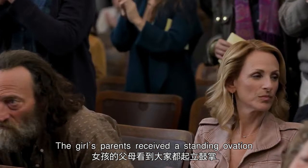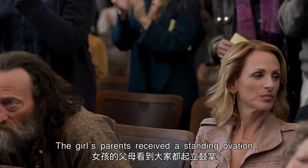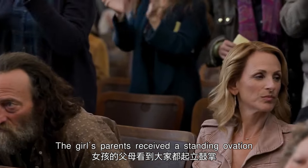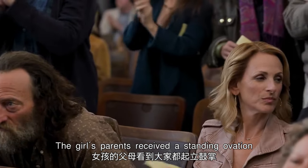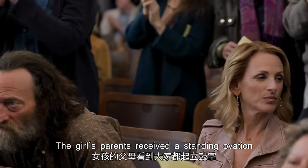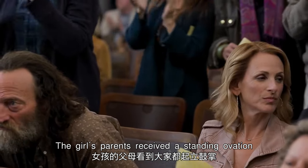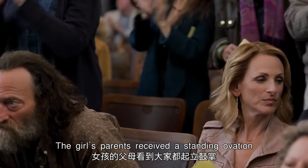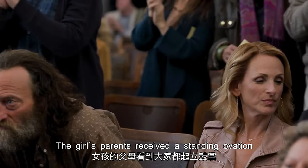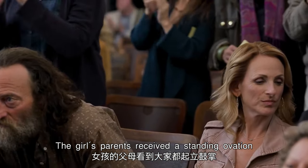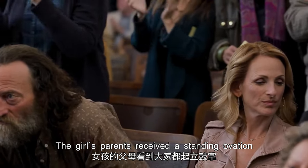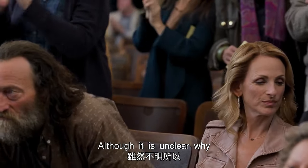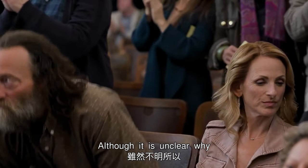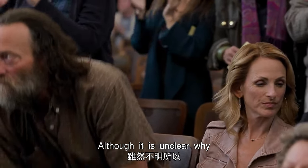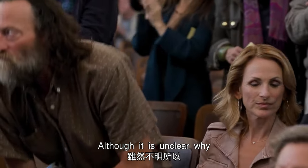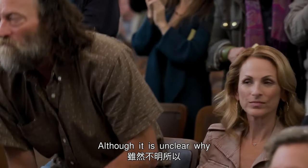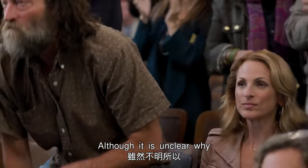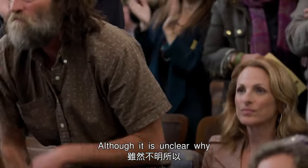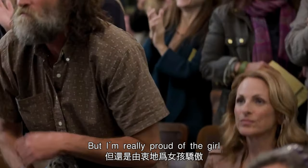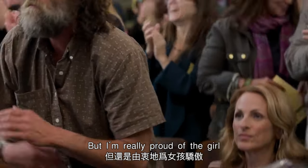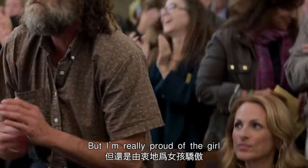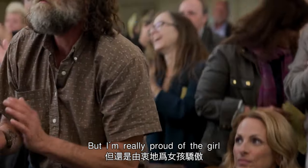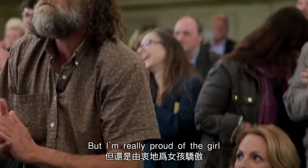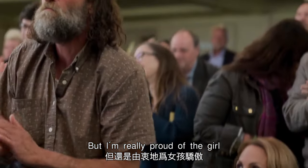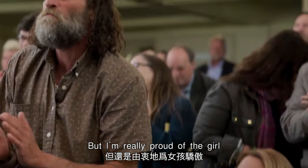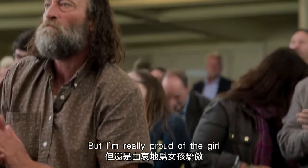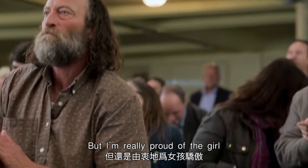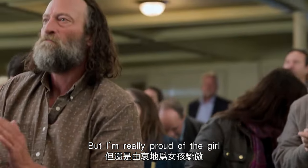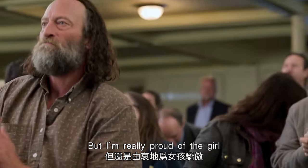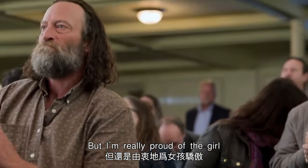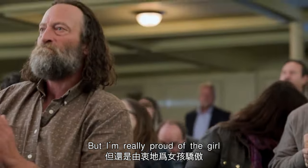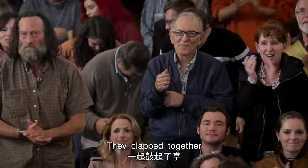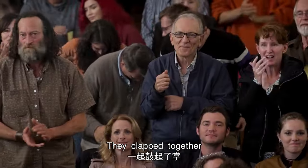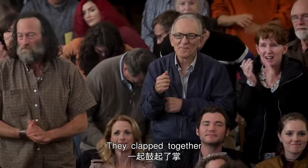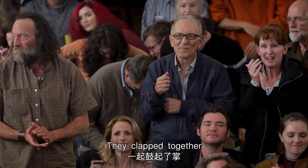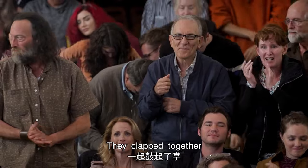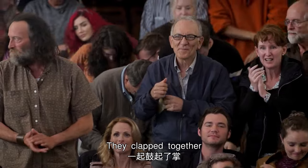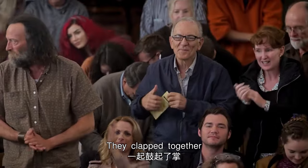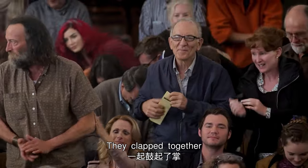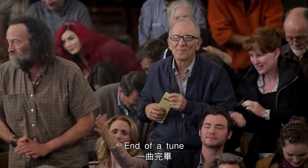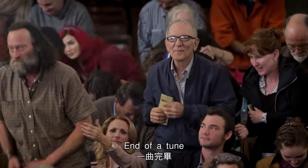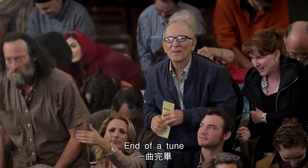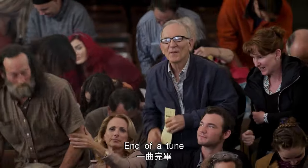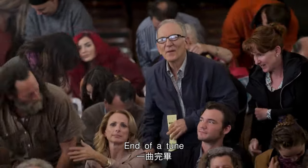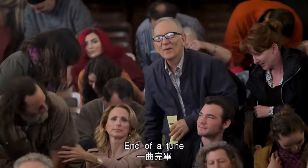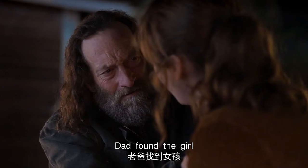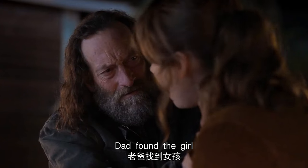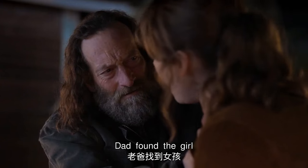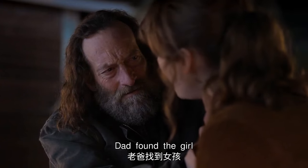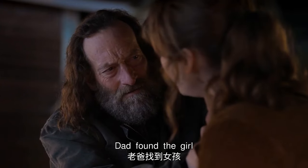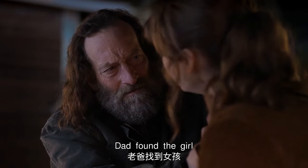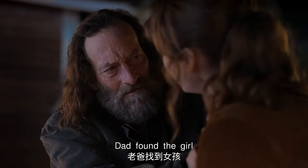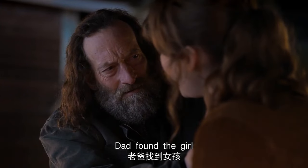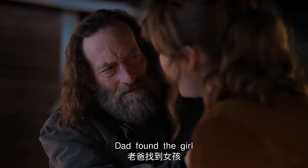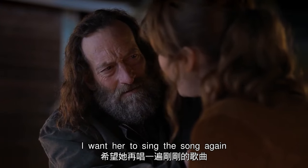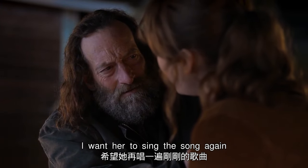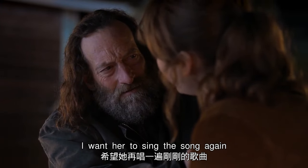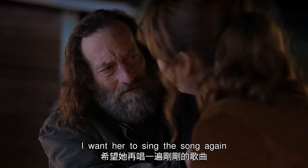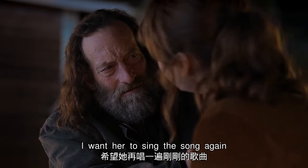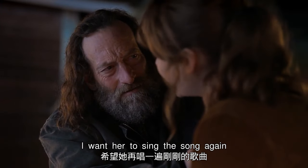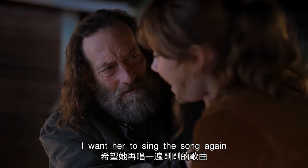大家都起立鼓掌虽然不明所以但还是由衷地为女孩骄傲一起鼓起了掌异曲完毕老爸找到女孩希望他再唱一